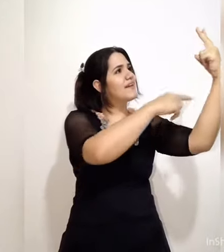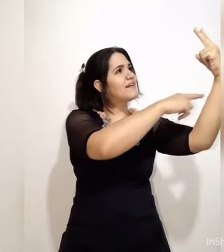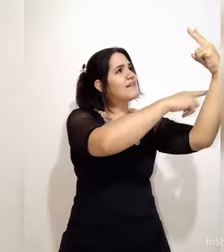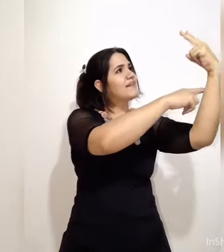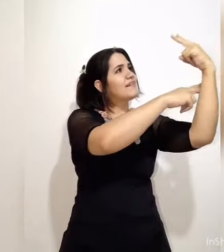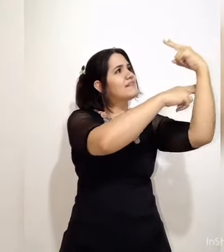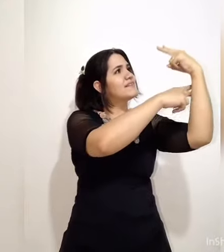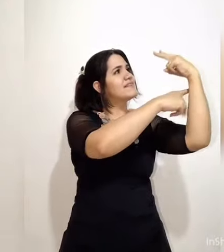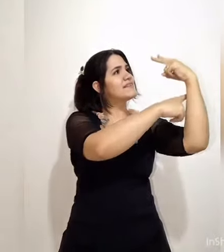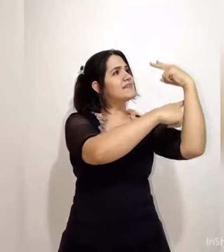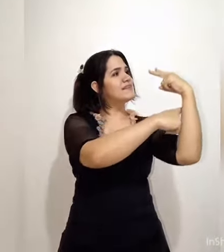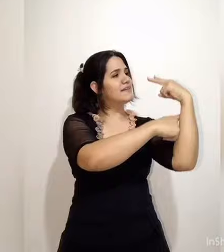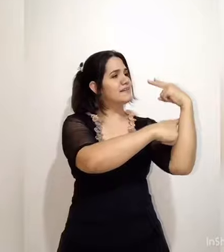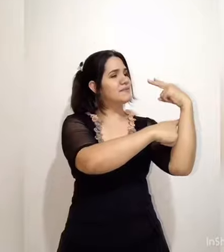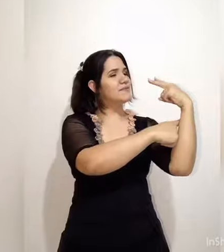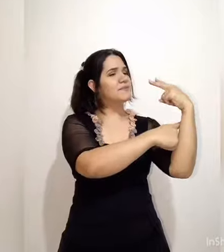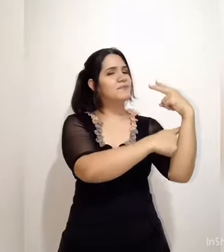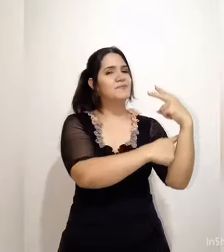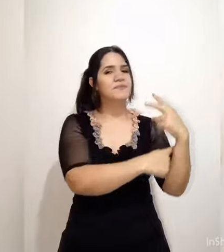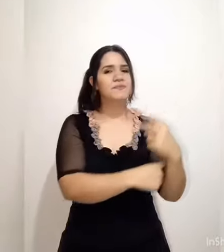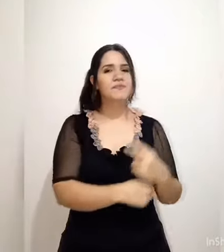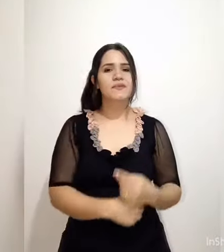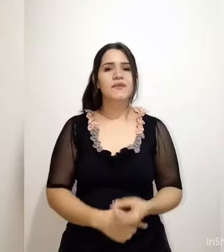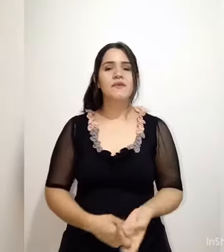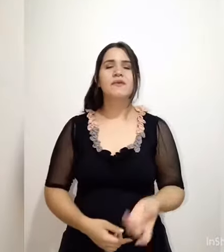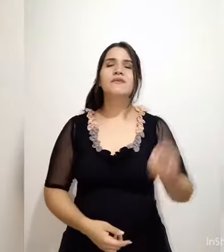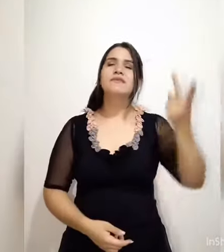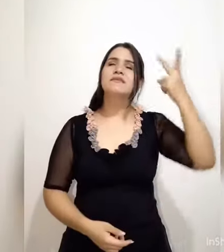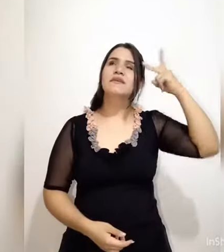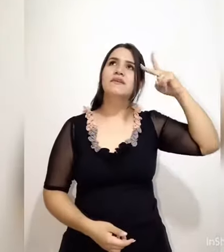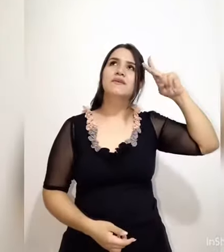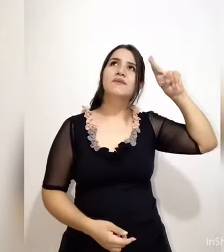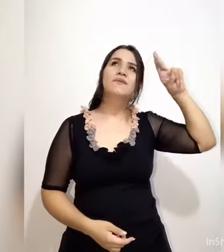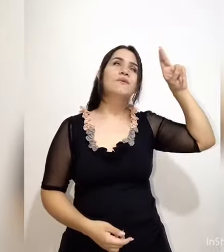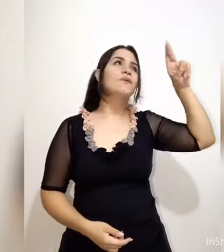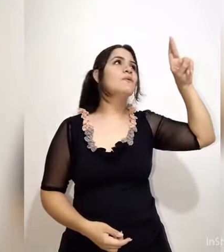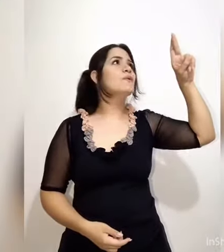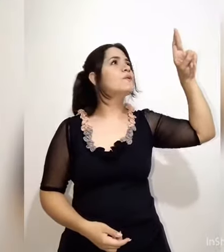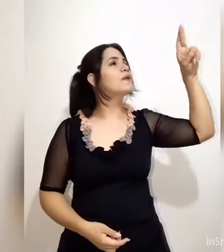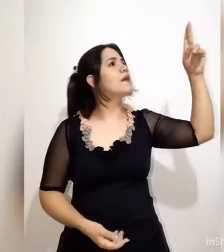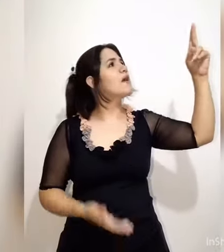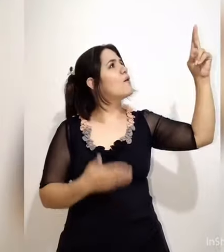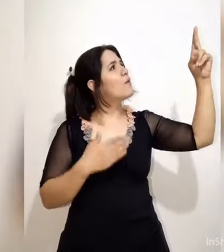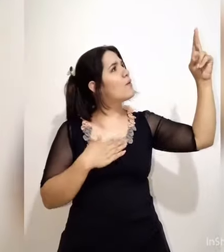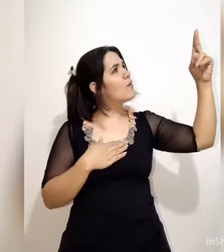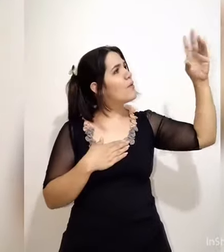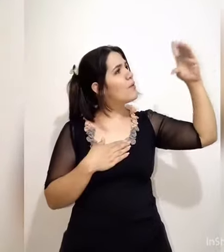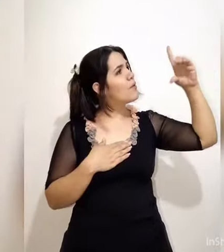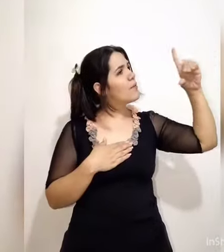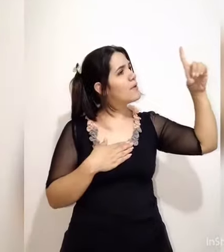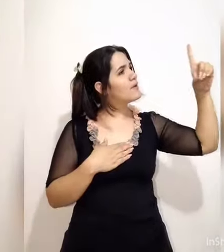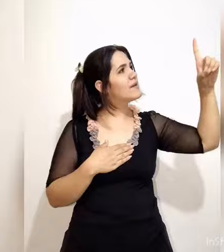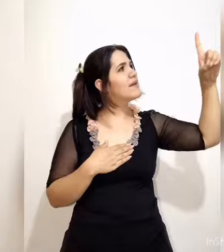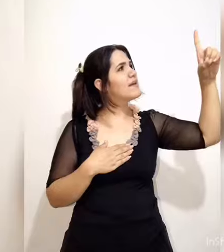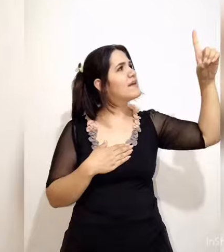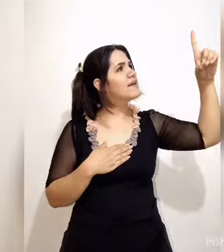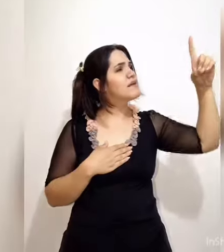guardião O Senhor é o meu Deus,